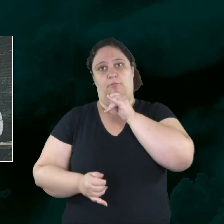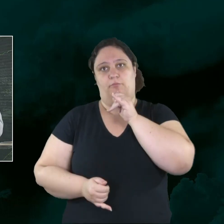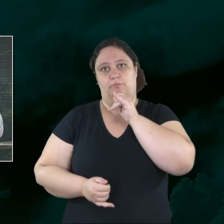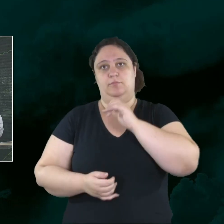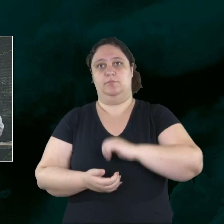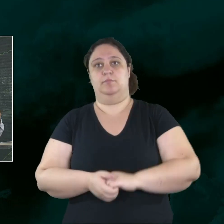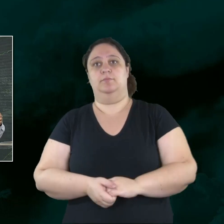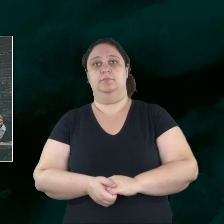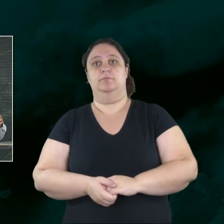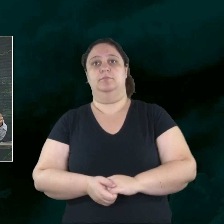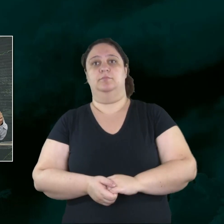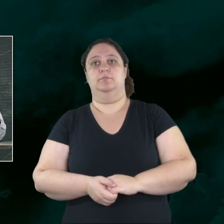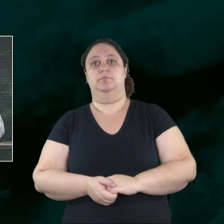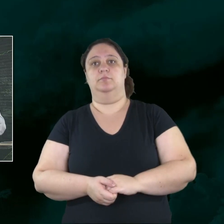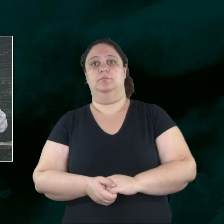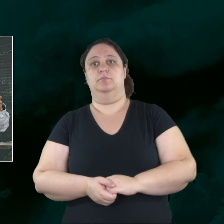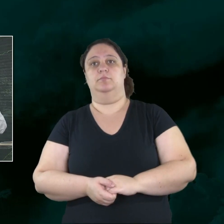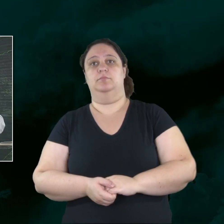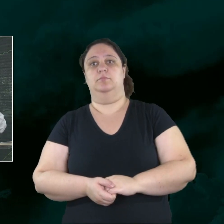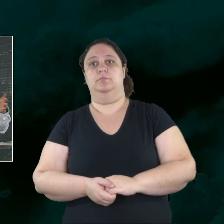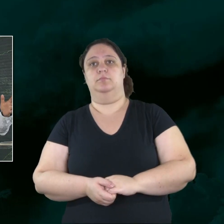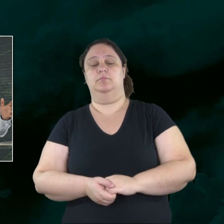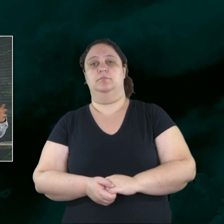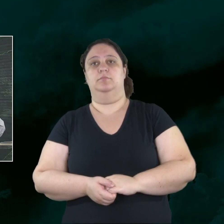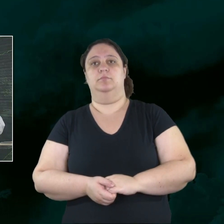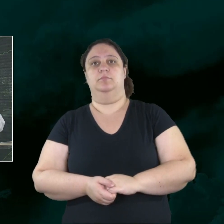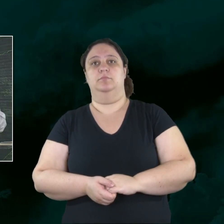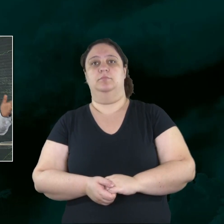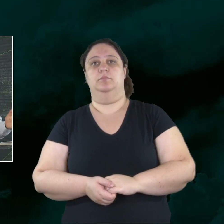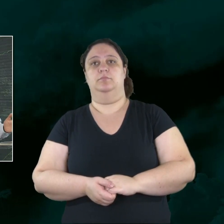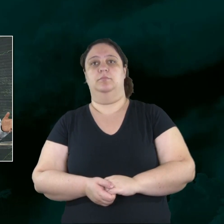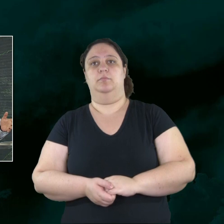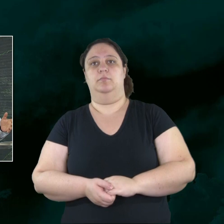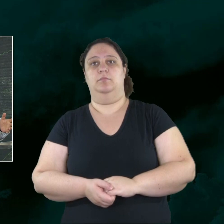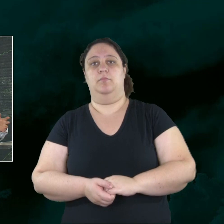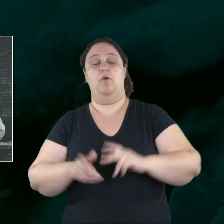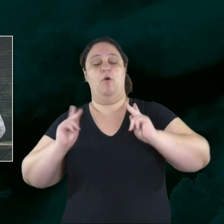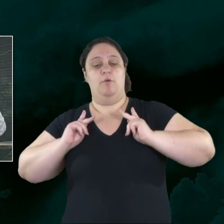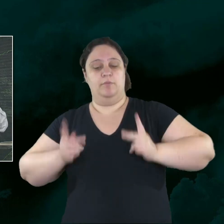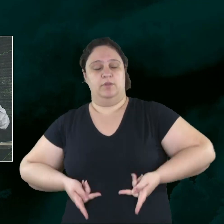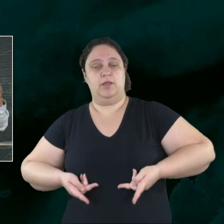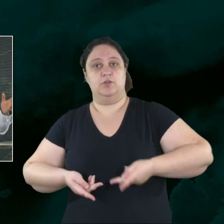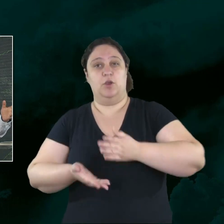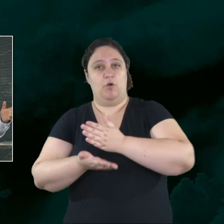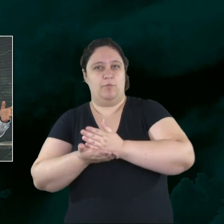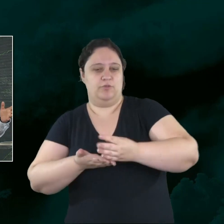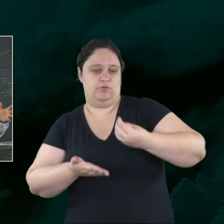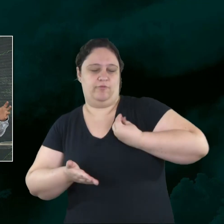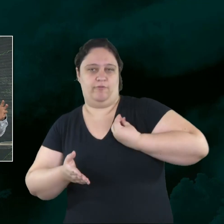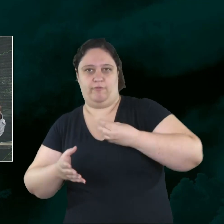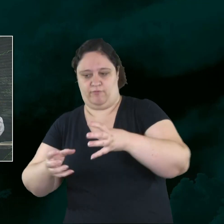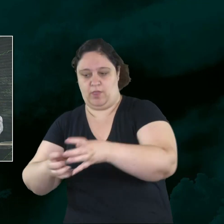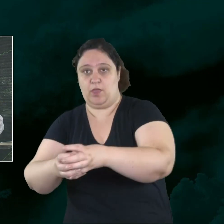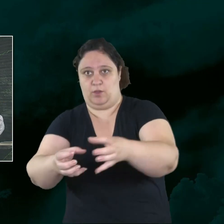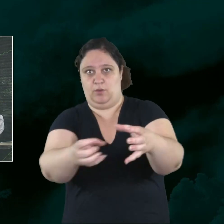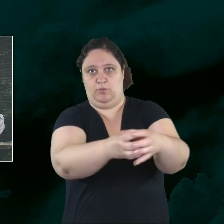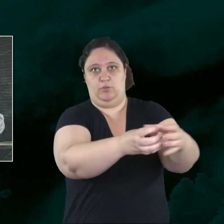né, porque desde que o homem passou a viver em grupo, tornou-se necessária, né,